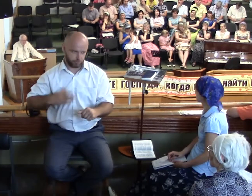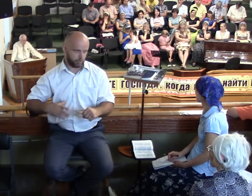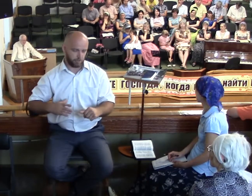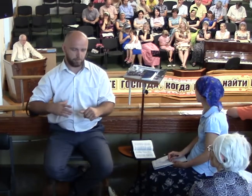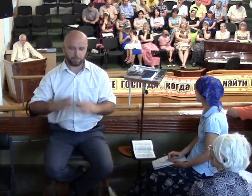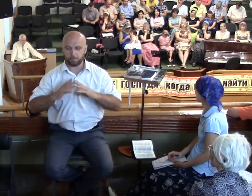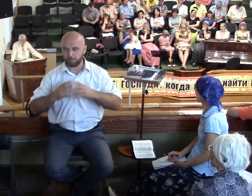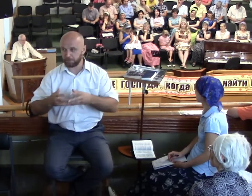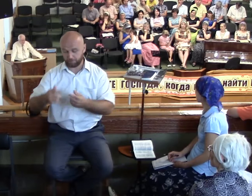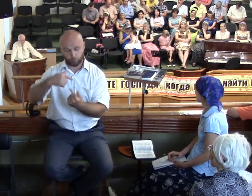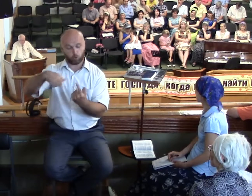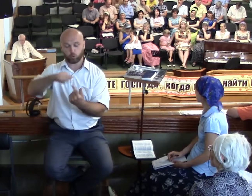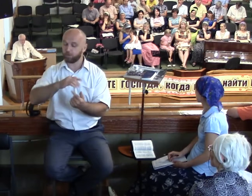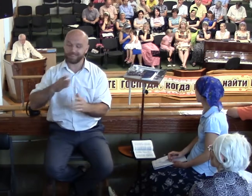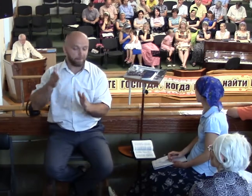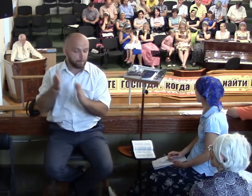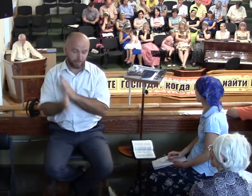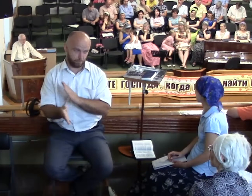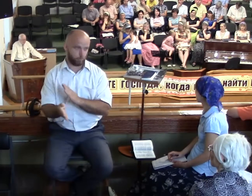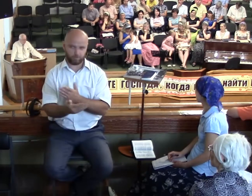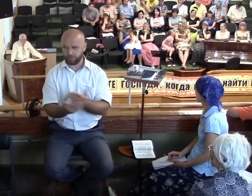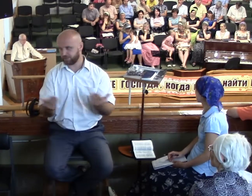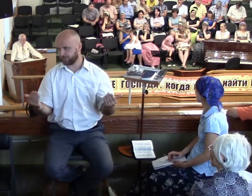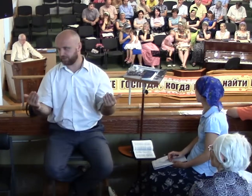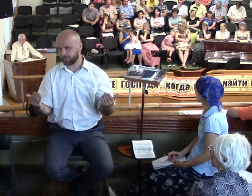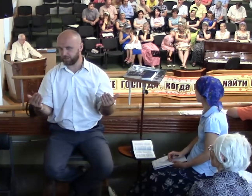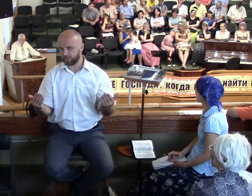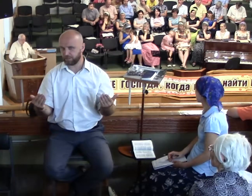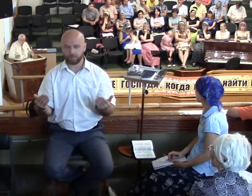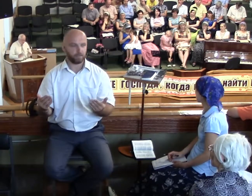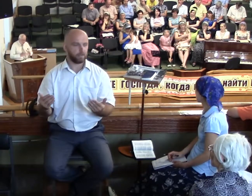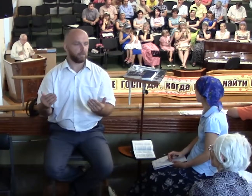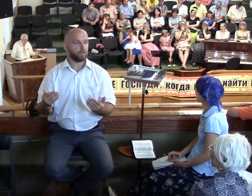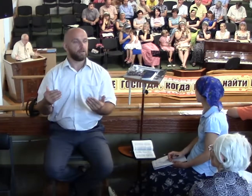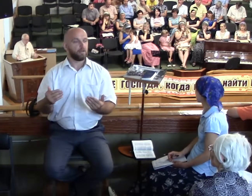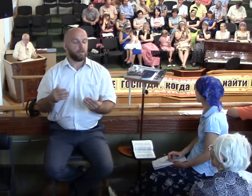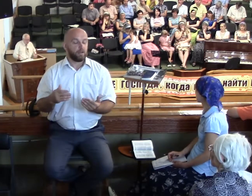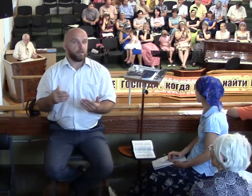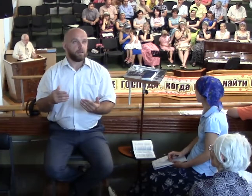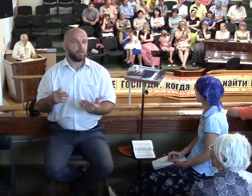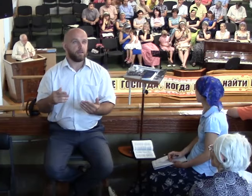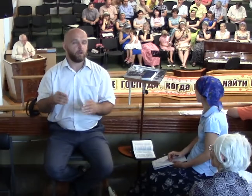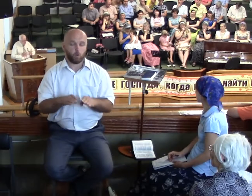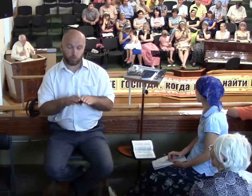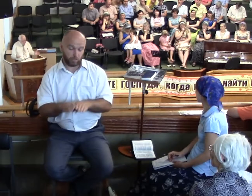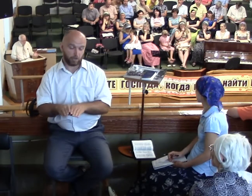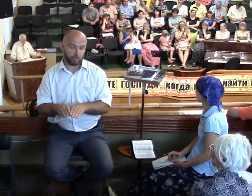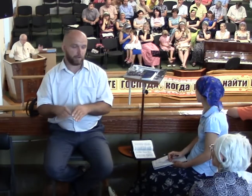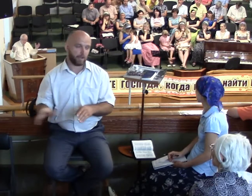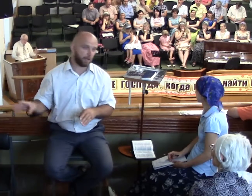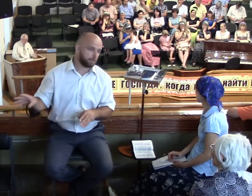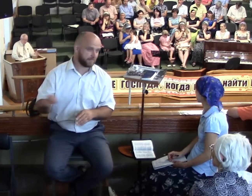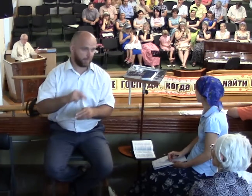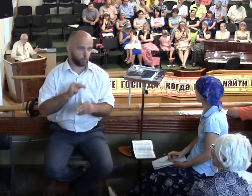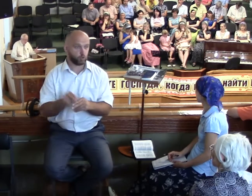нас понимать. Апостола Павла не понимали, не принимали. Он был не понят, он был кое-где отверг,